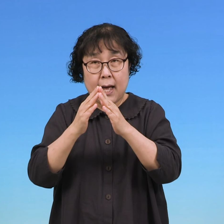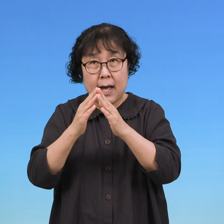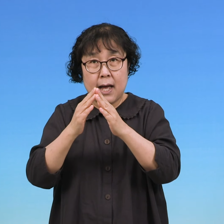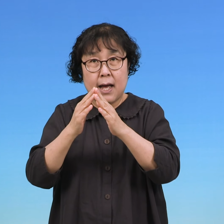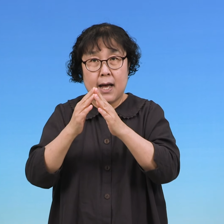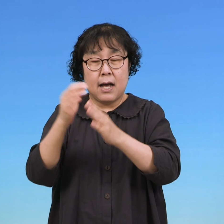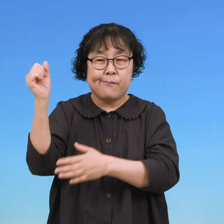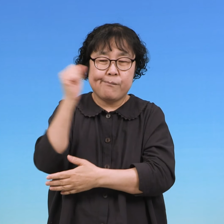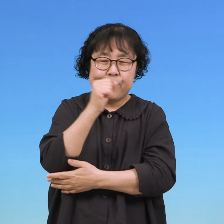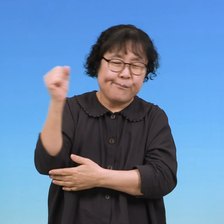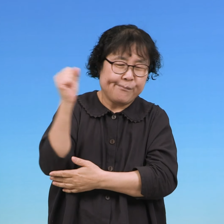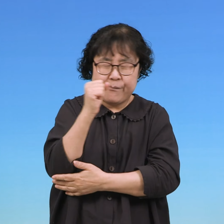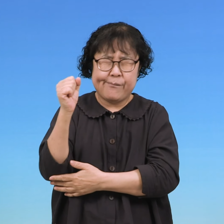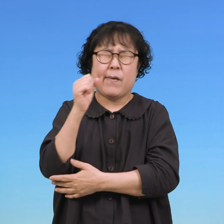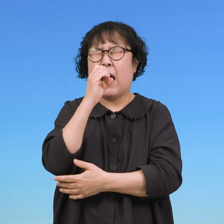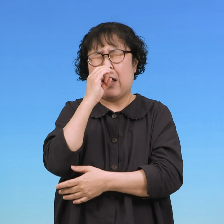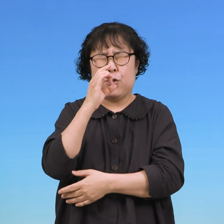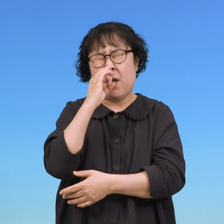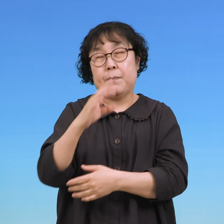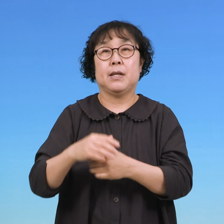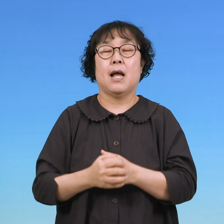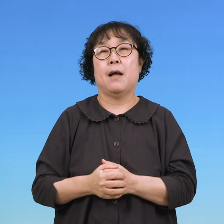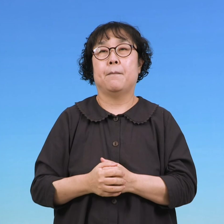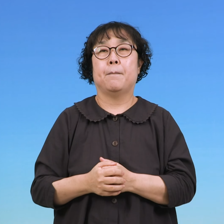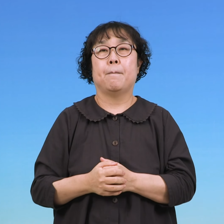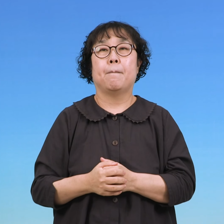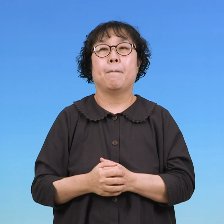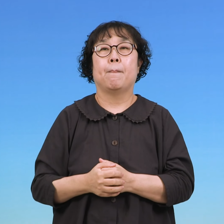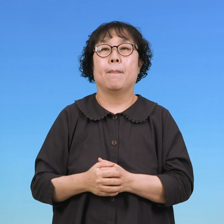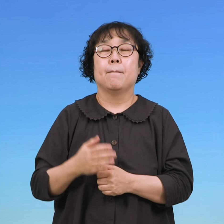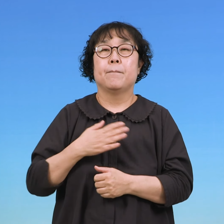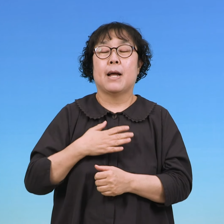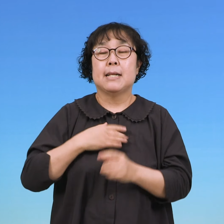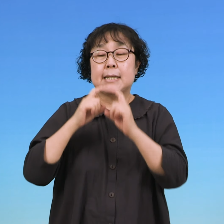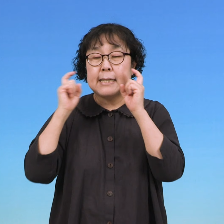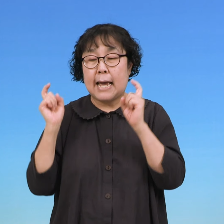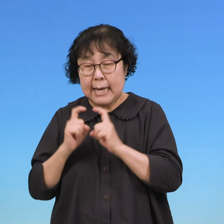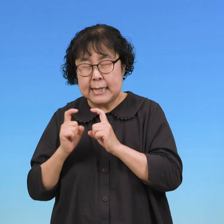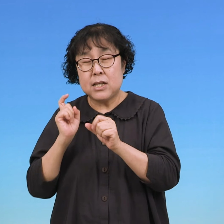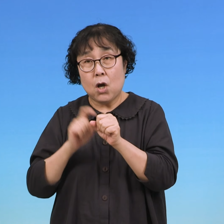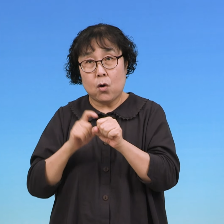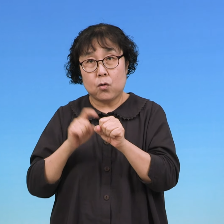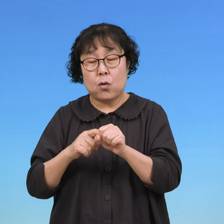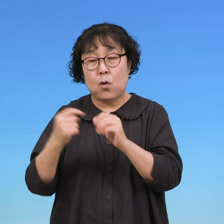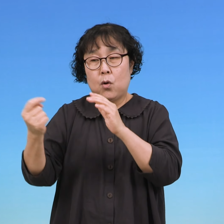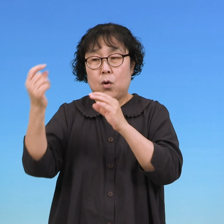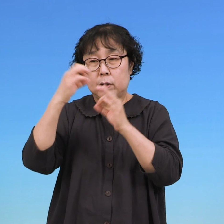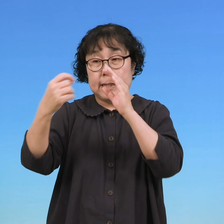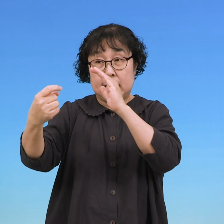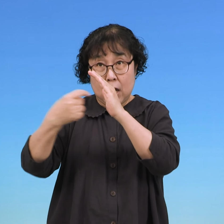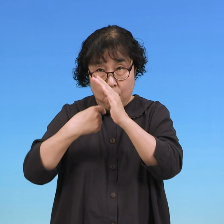여러분 개인적으로 조용히 찾아와가지고 기도해달라 그러면 한 번도 거절한 적이 없습니다. 나는 이분 안